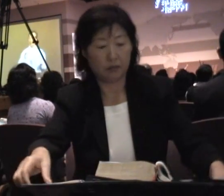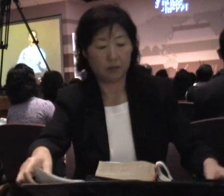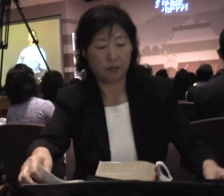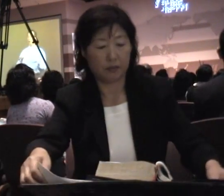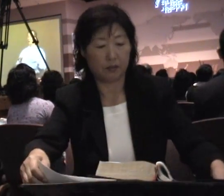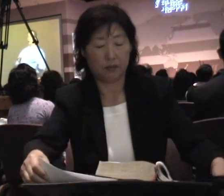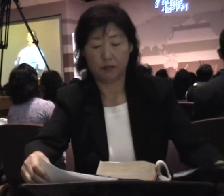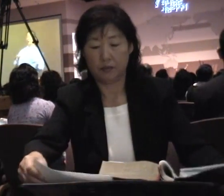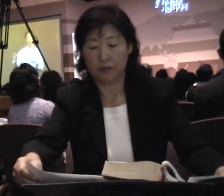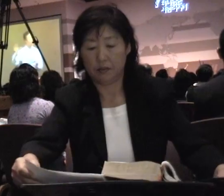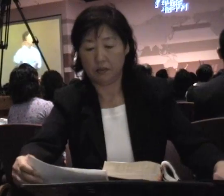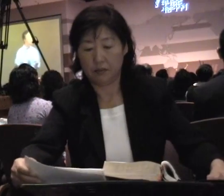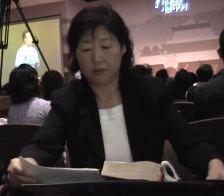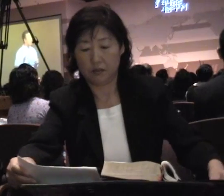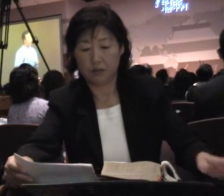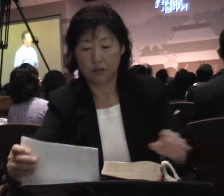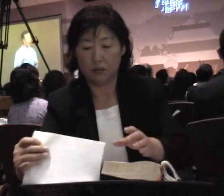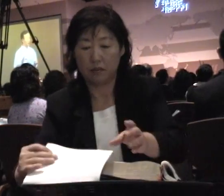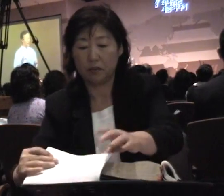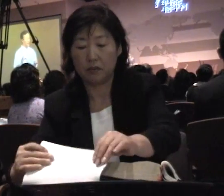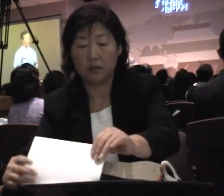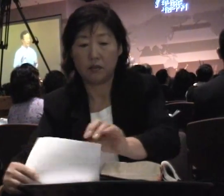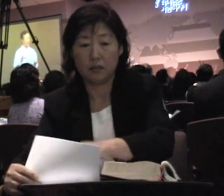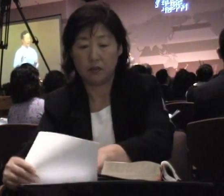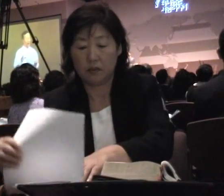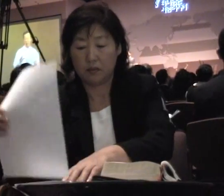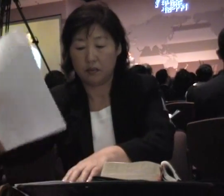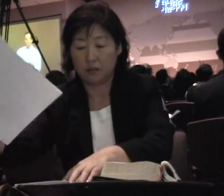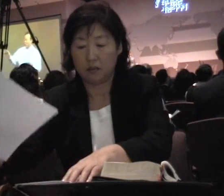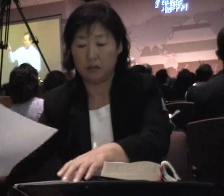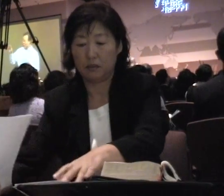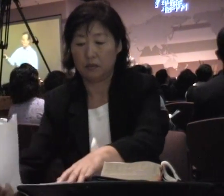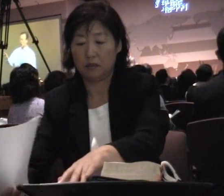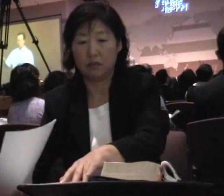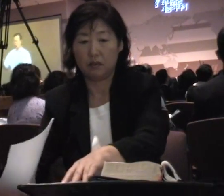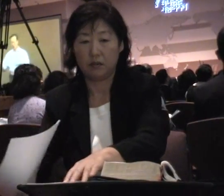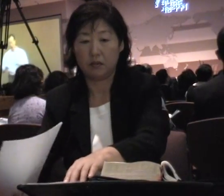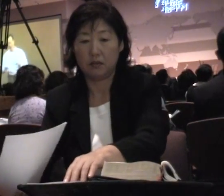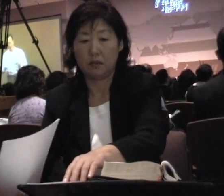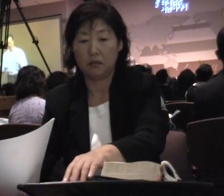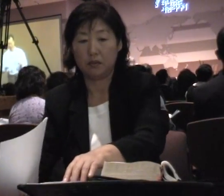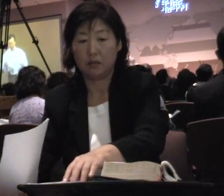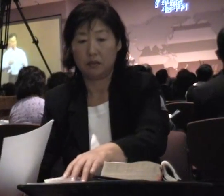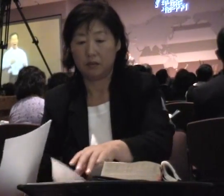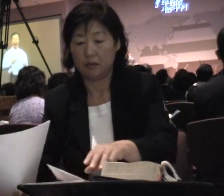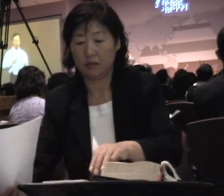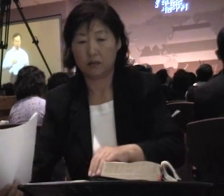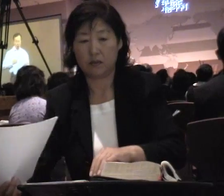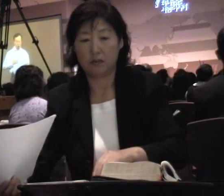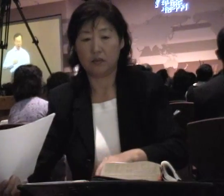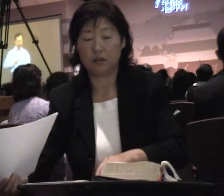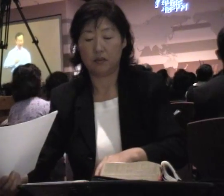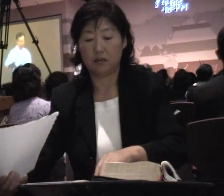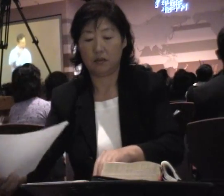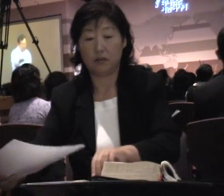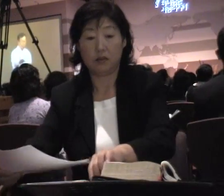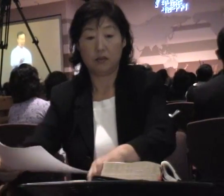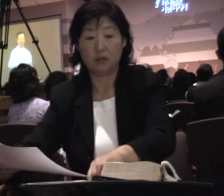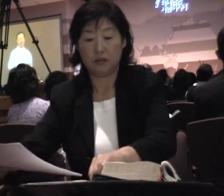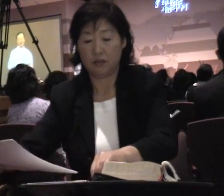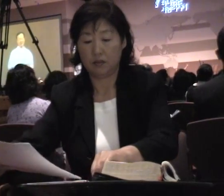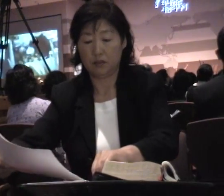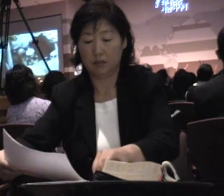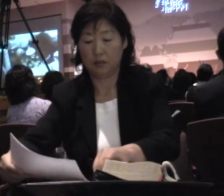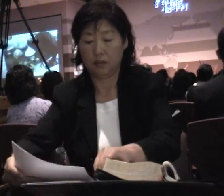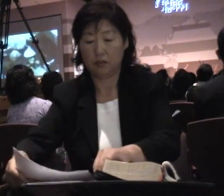to understand what this church is all about. And unless this church becomes my church and your